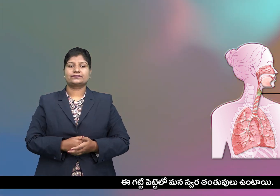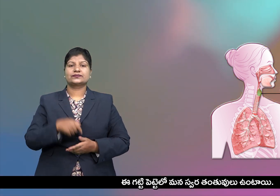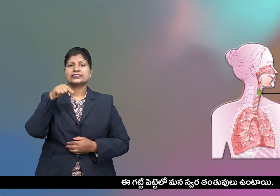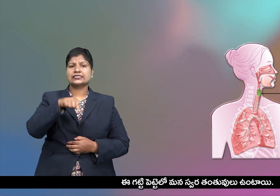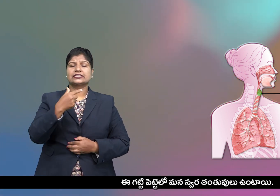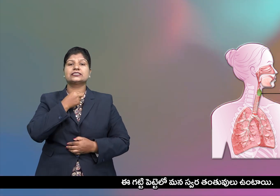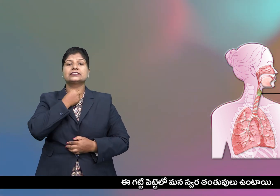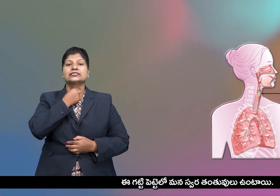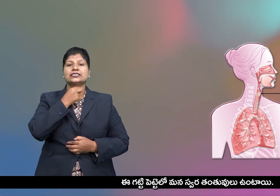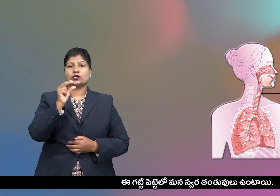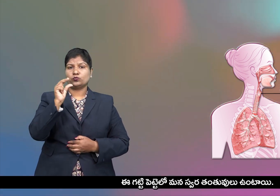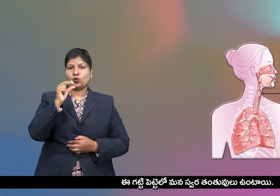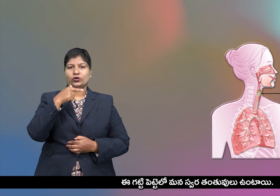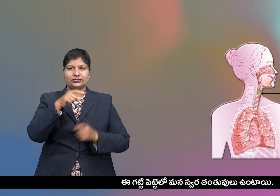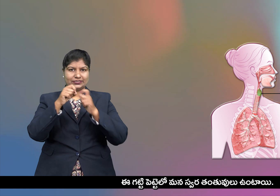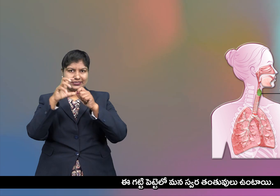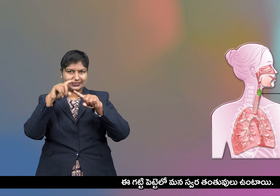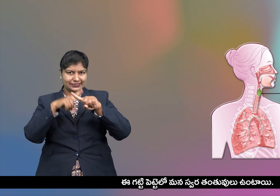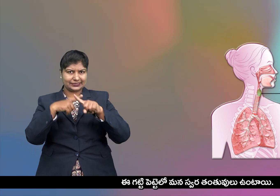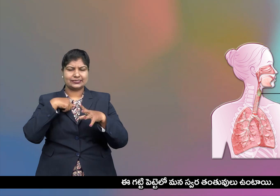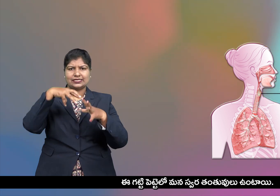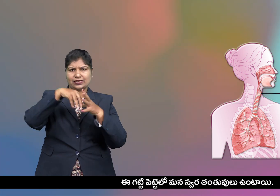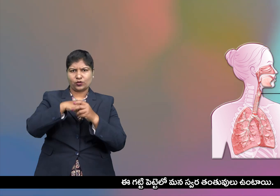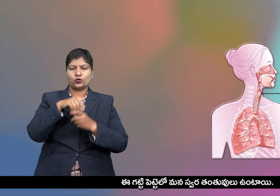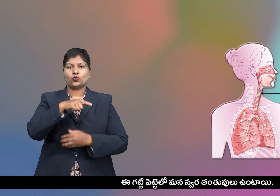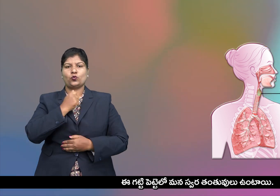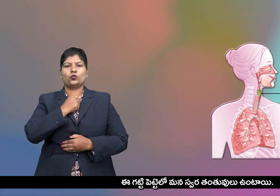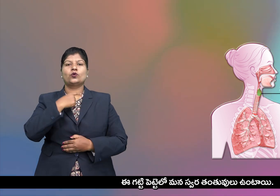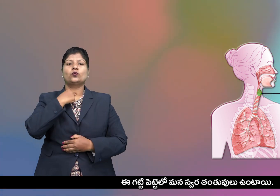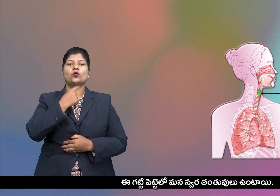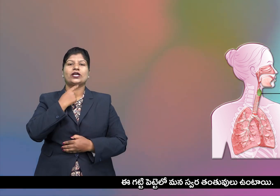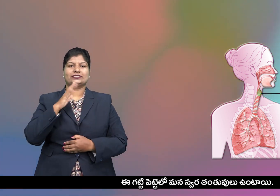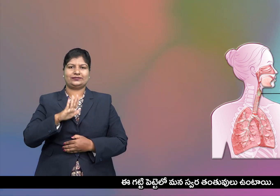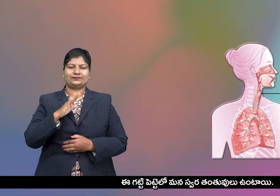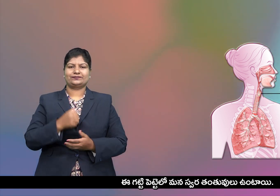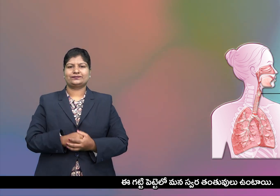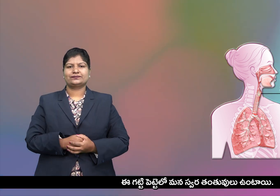ఈ గట్టి పెట్టెలో మన స్వర తంతువులు ఉంటాయి.